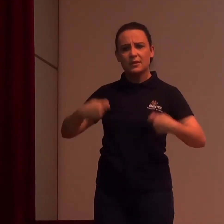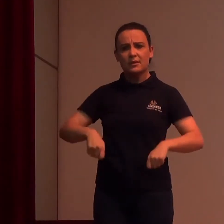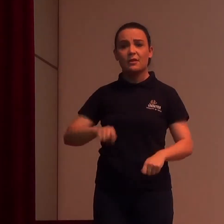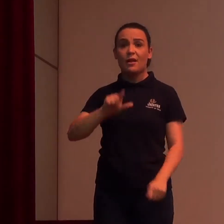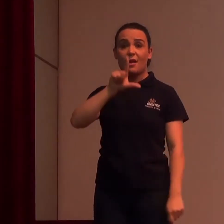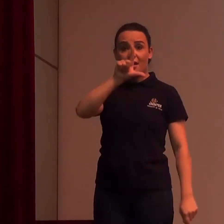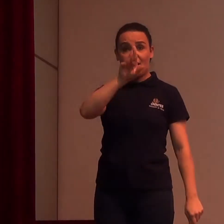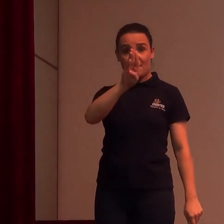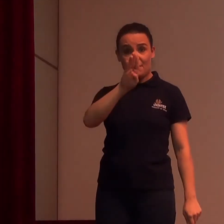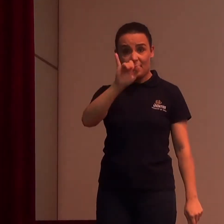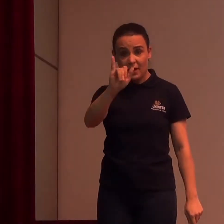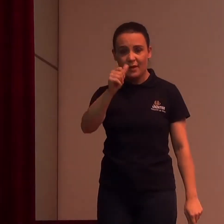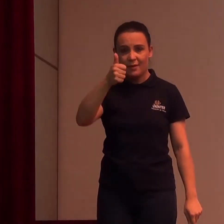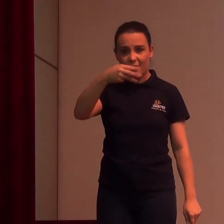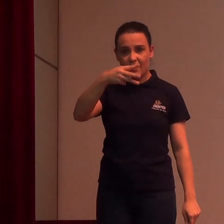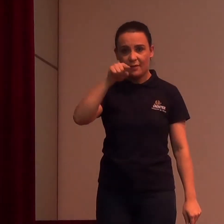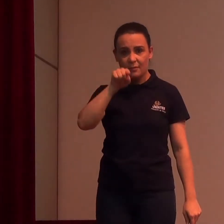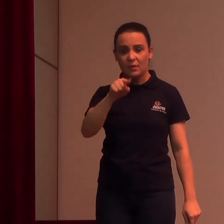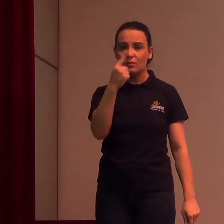LBI